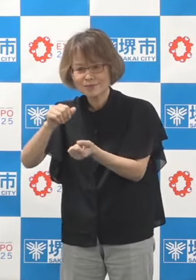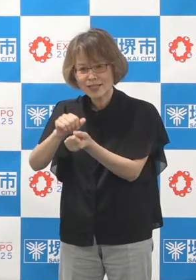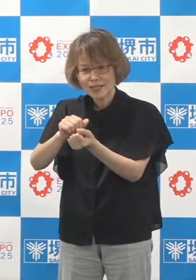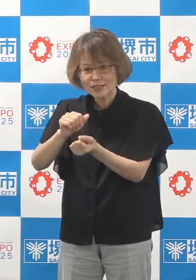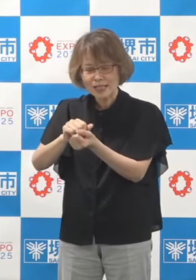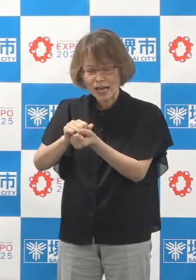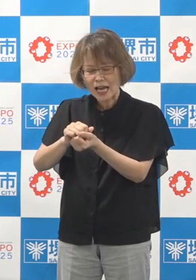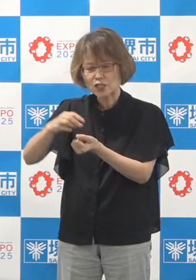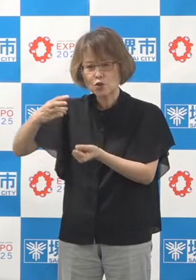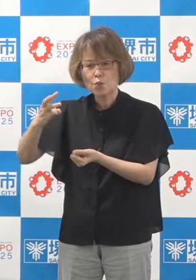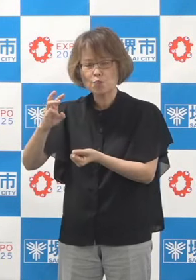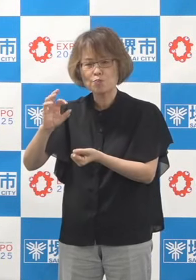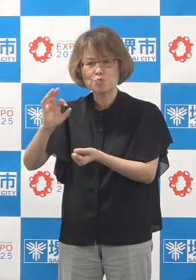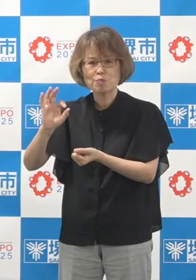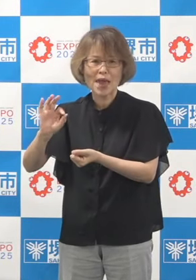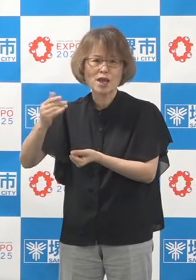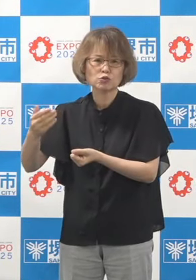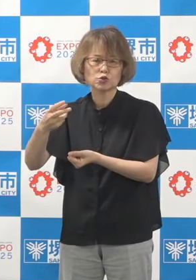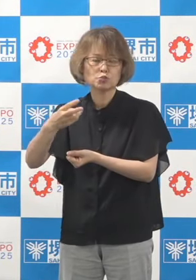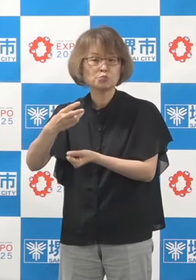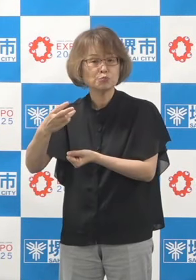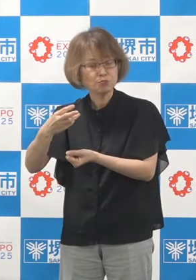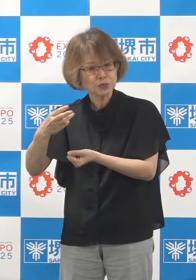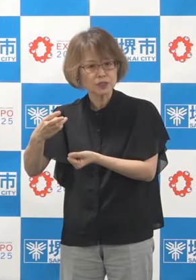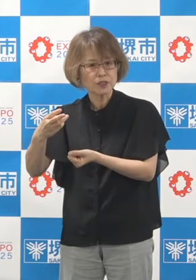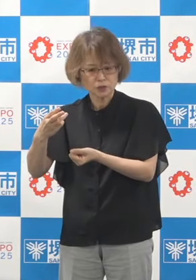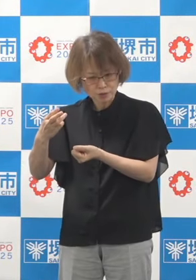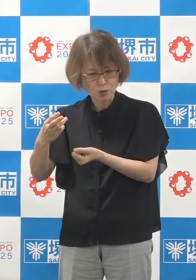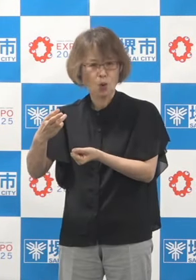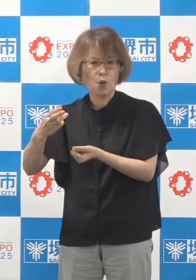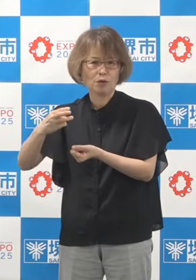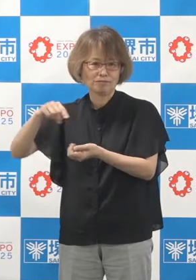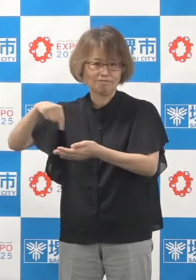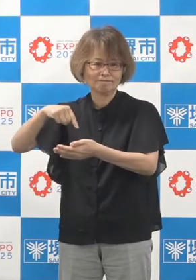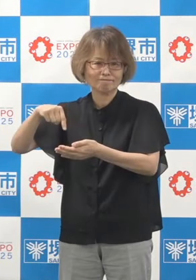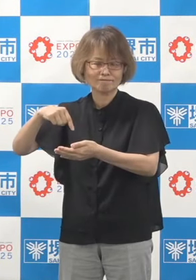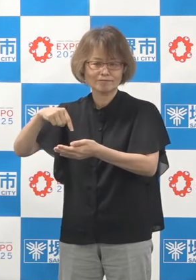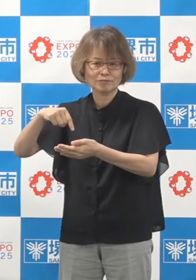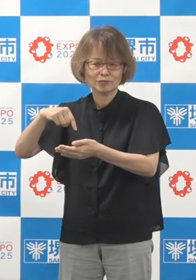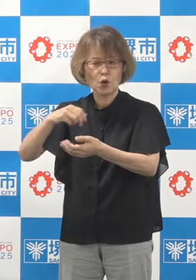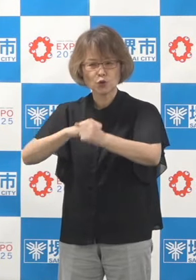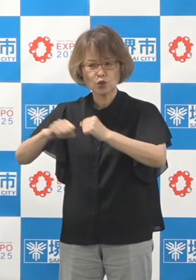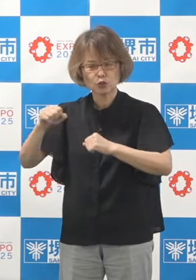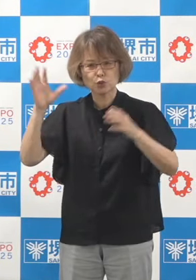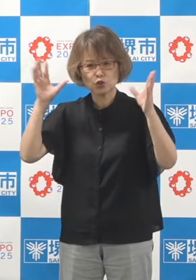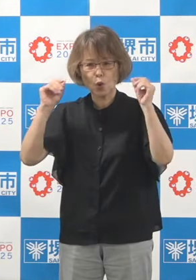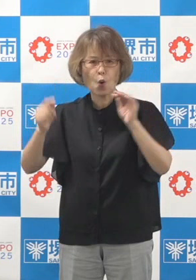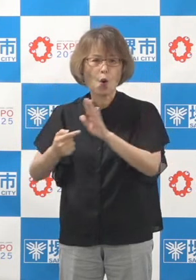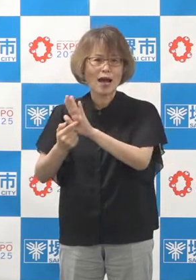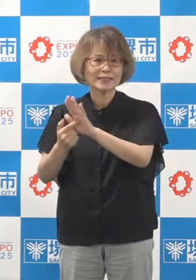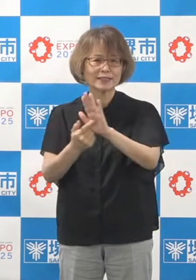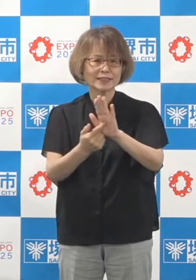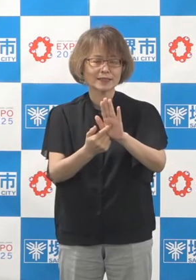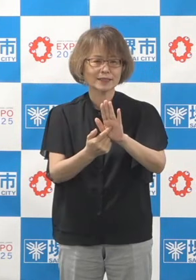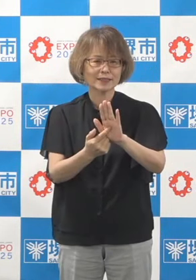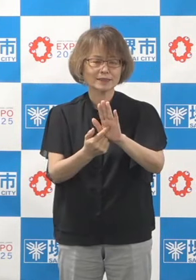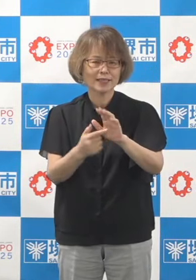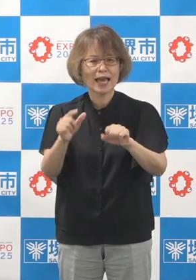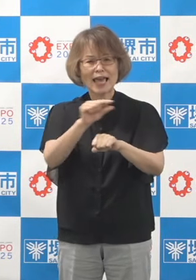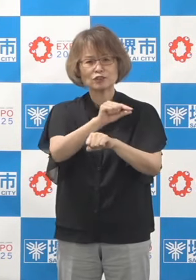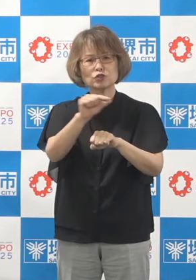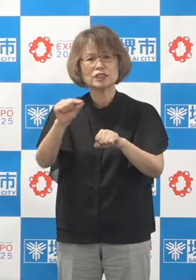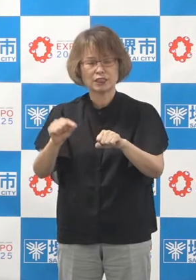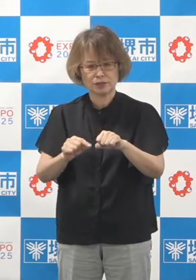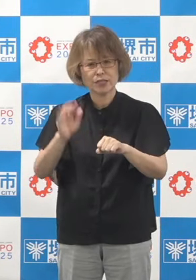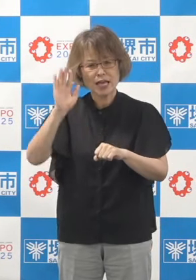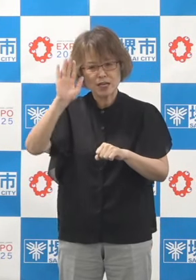堺の恵みをはじめとした堺の地産地消の取り組みの情報発信でありましたり、 SDGs 未